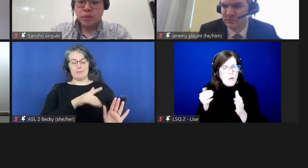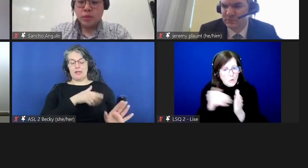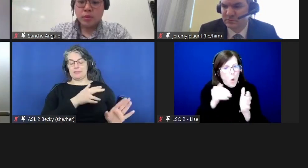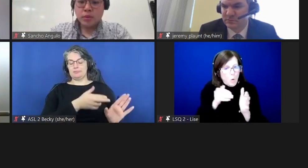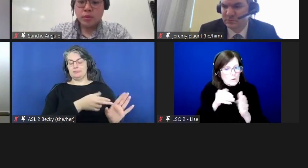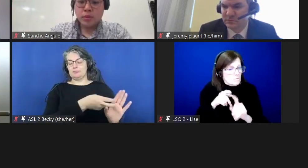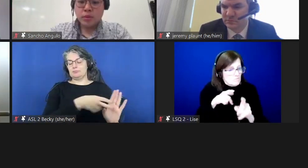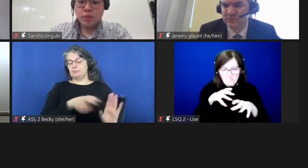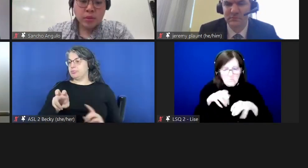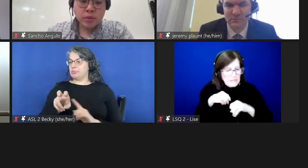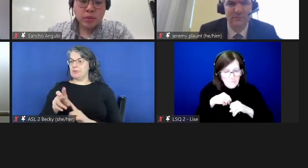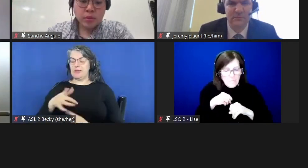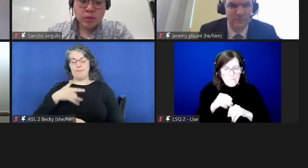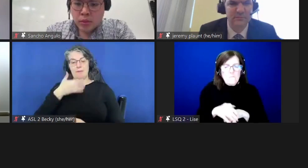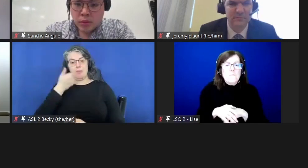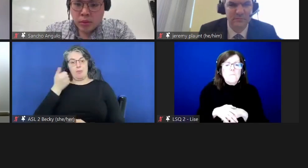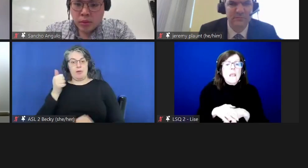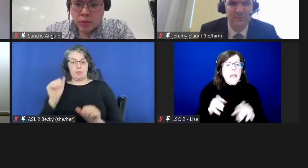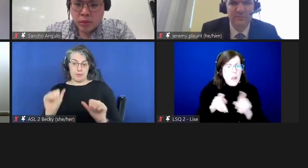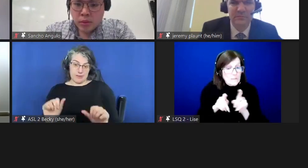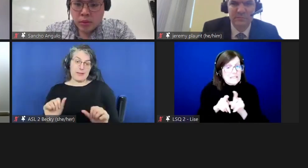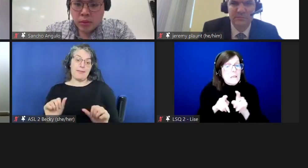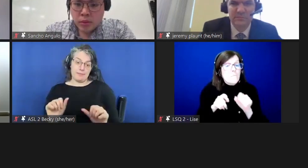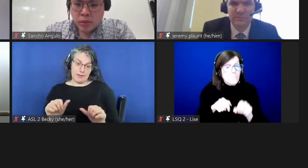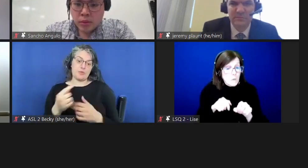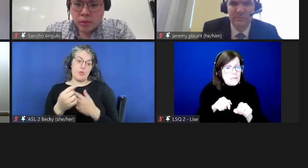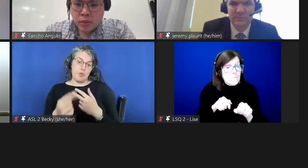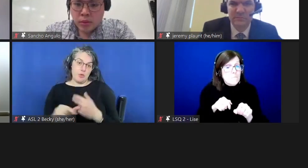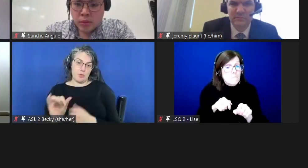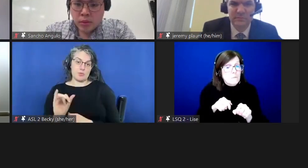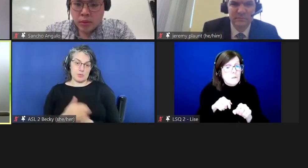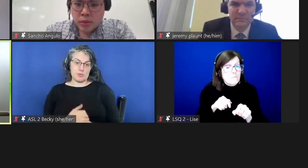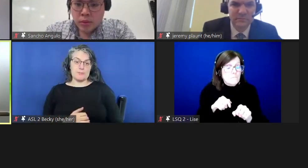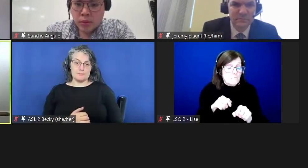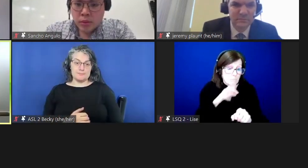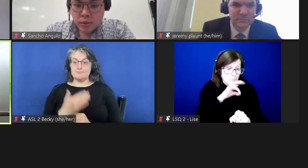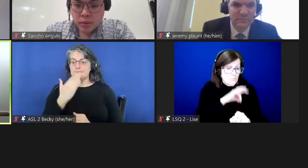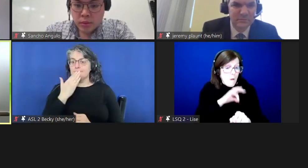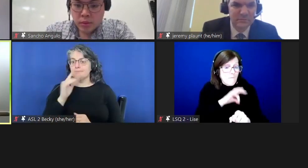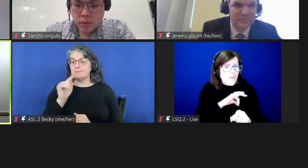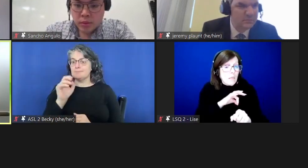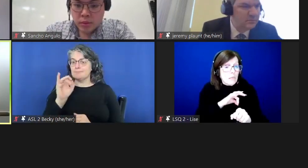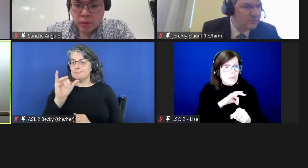Et vous pouvez aussi envisager d'aller faire profiter d'autres organisations de vos talents.